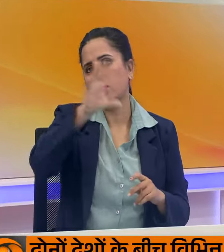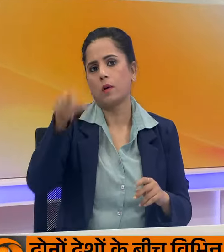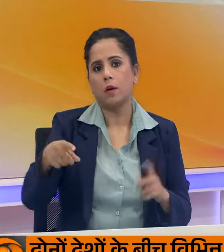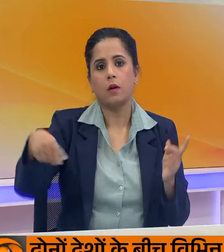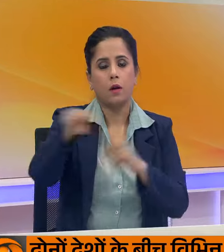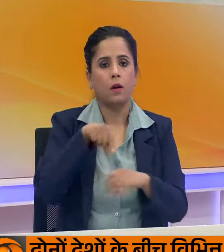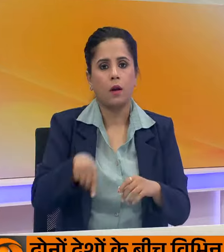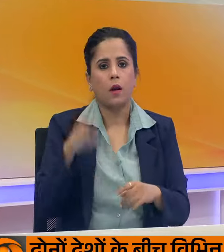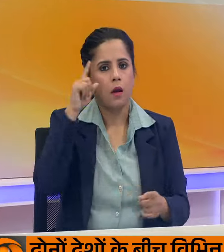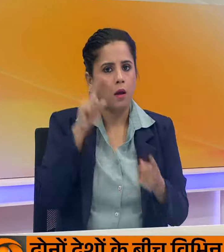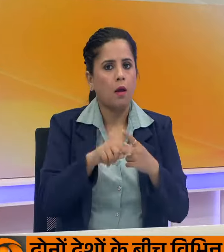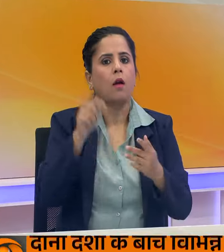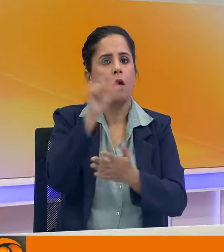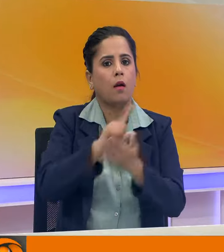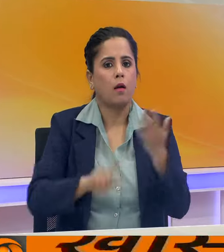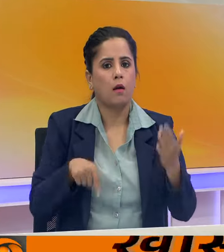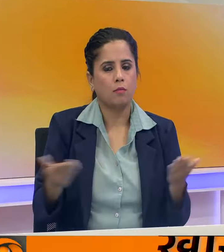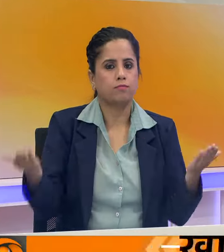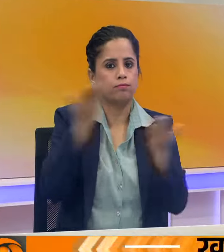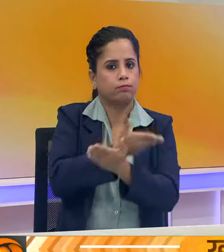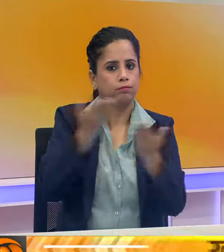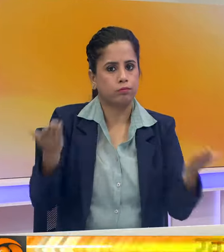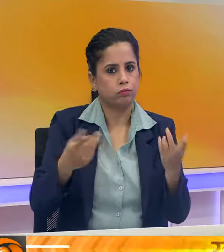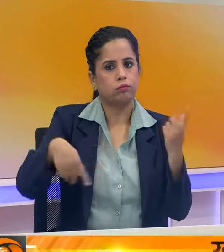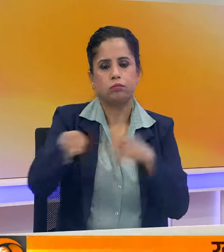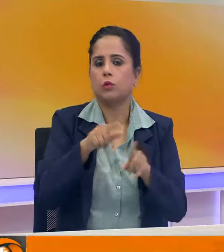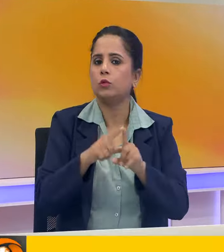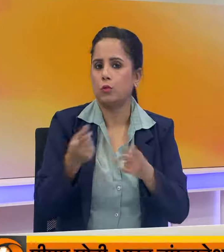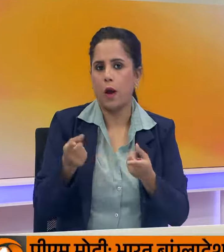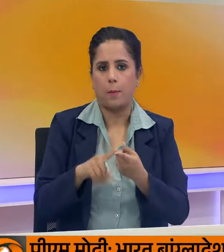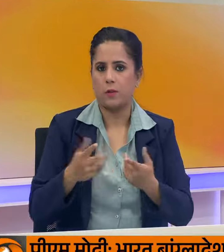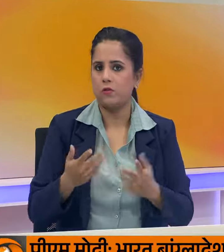के बीच सहमति पत्रों का आदान प्रदान